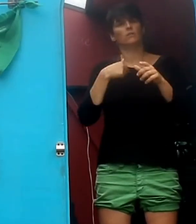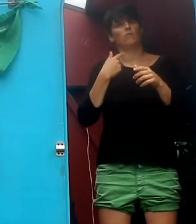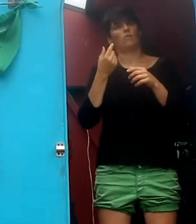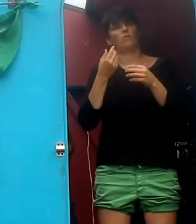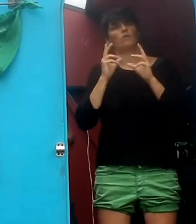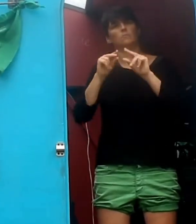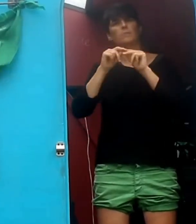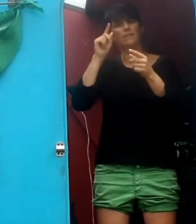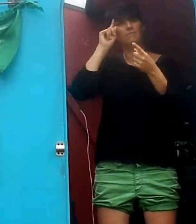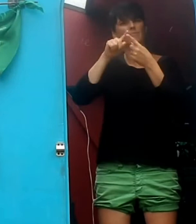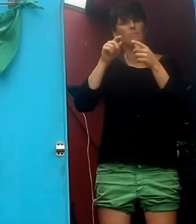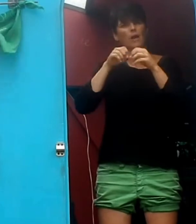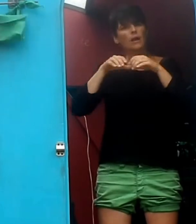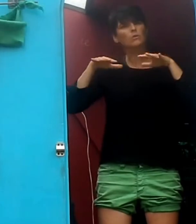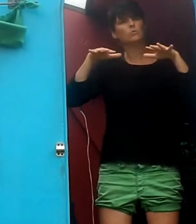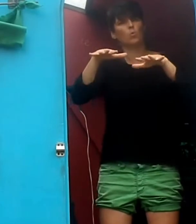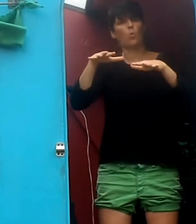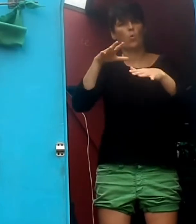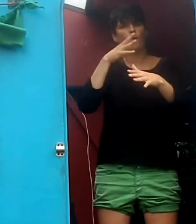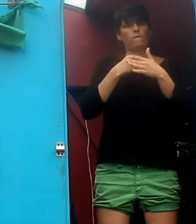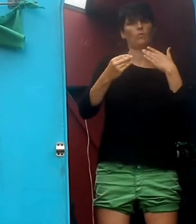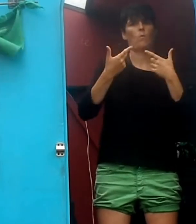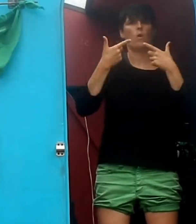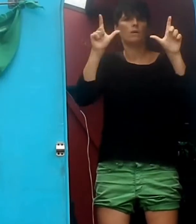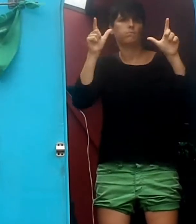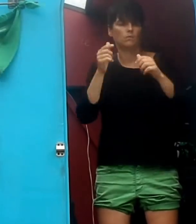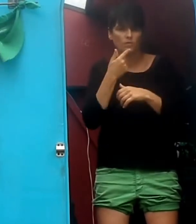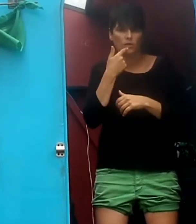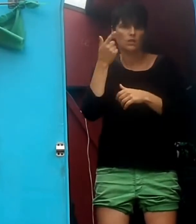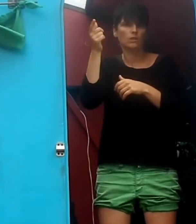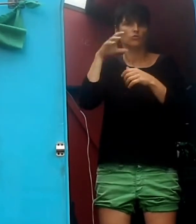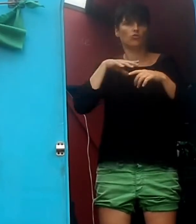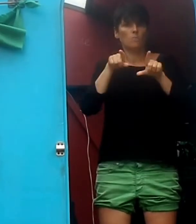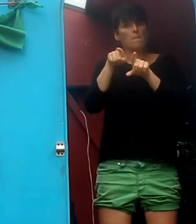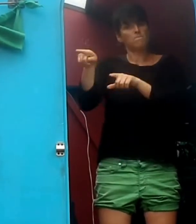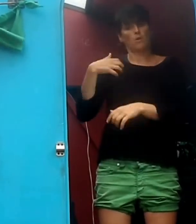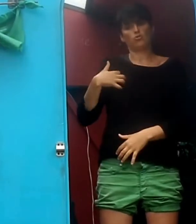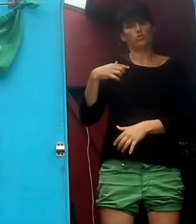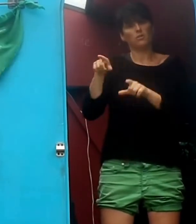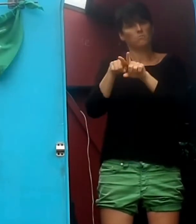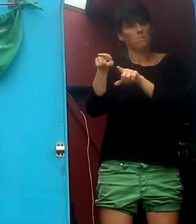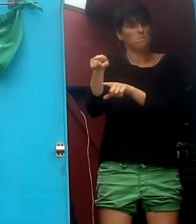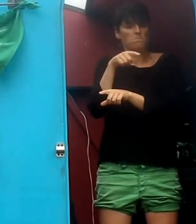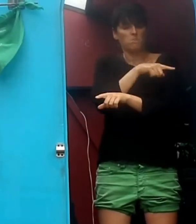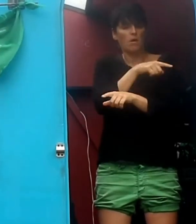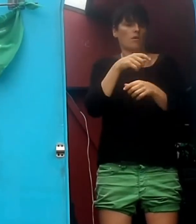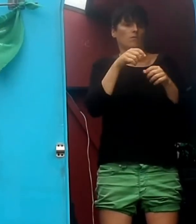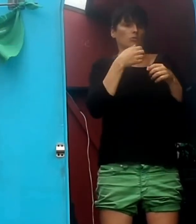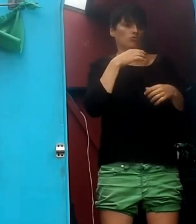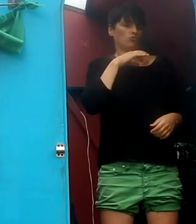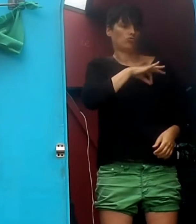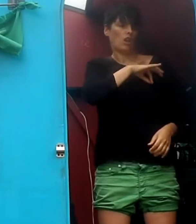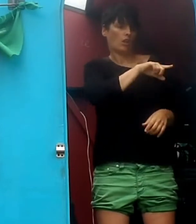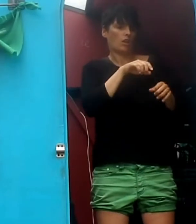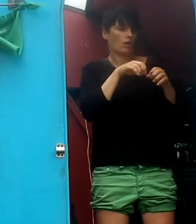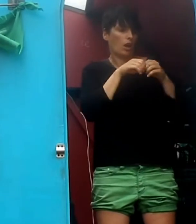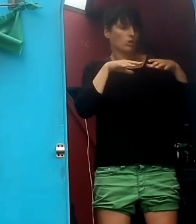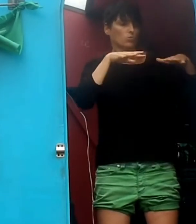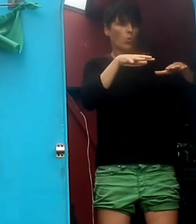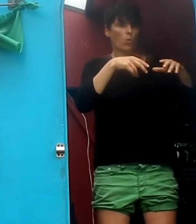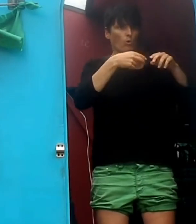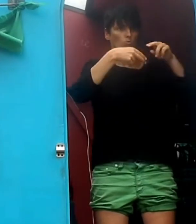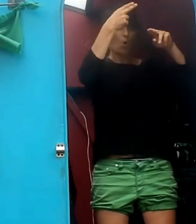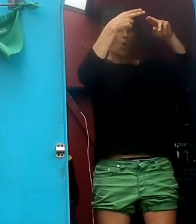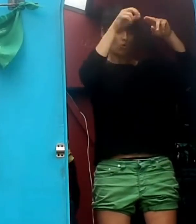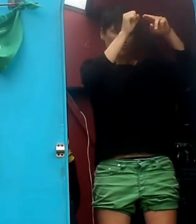Libre, qui est un réseau, un peu comme ce qui a été décrit de ce qui existe en Argentine, en fait, un réseau sur tout le Chili, du nord